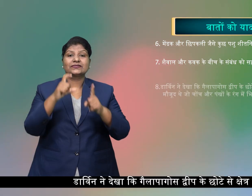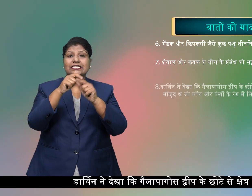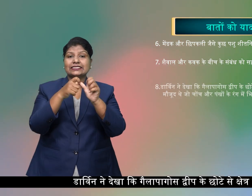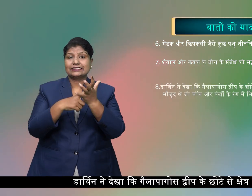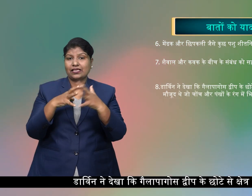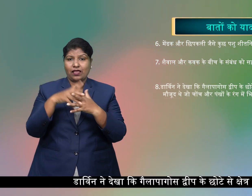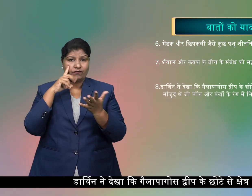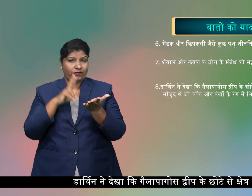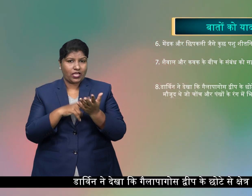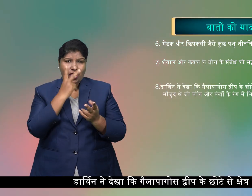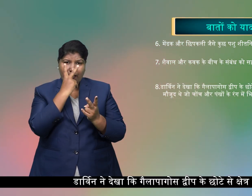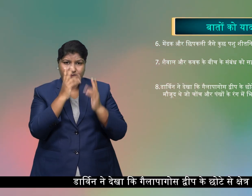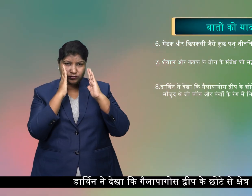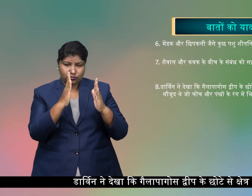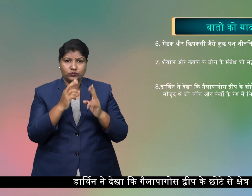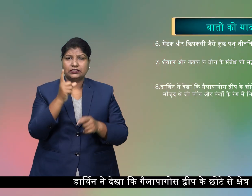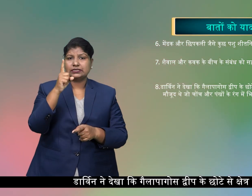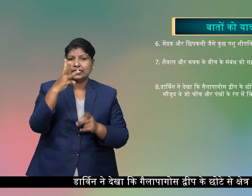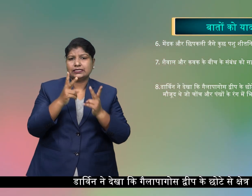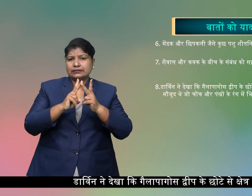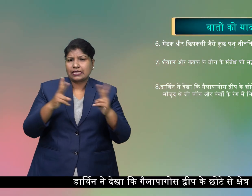आठवां, डार्विन ने देखा कि